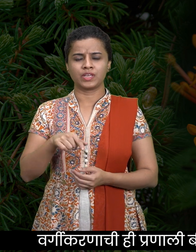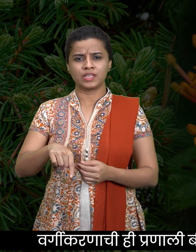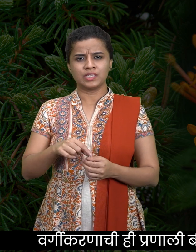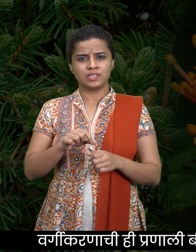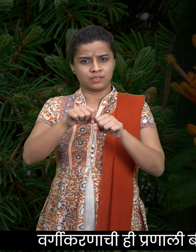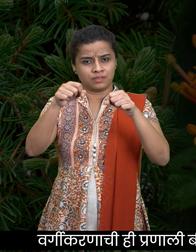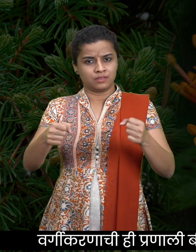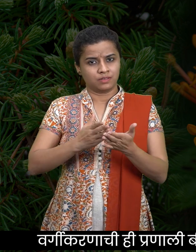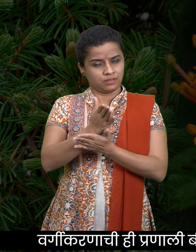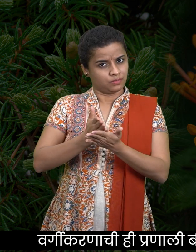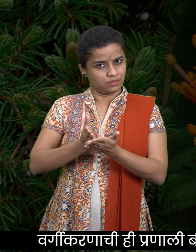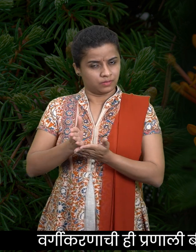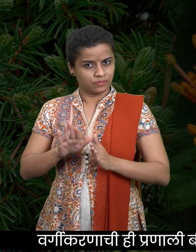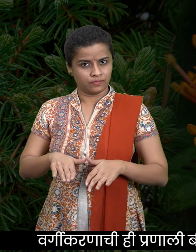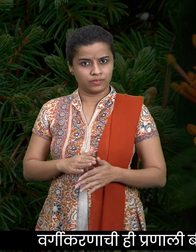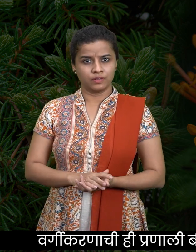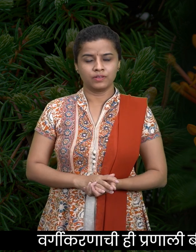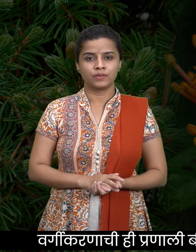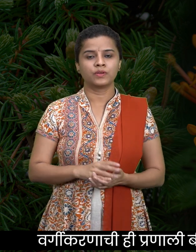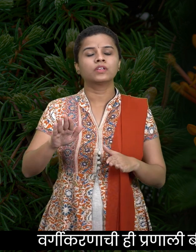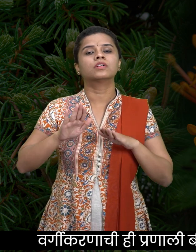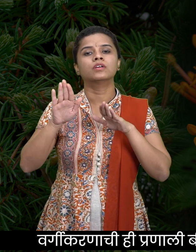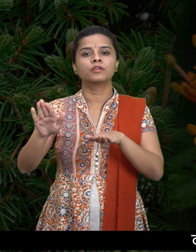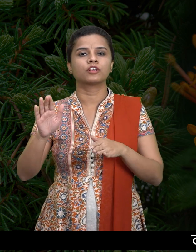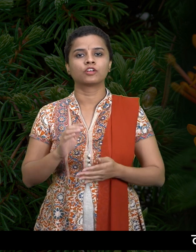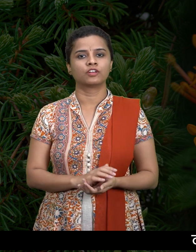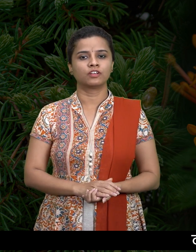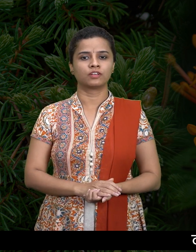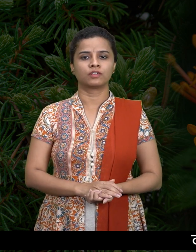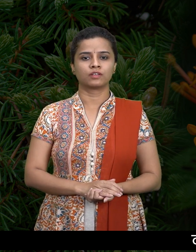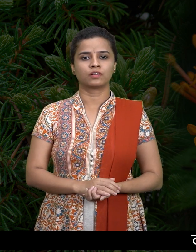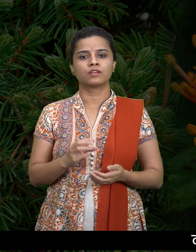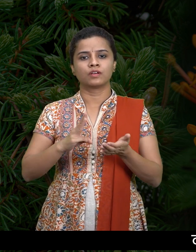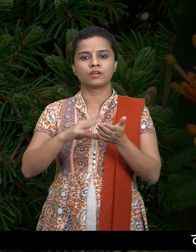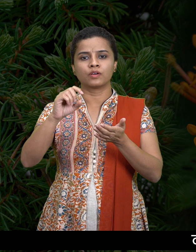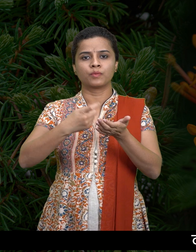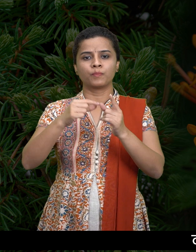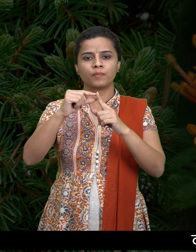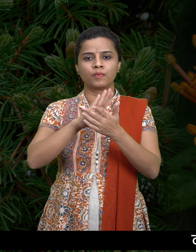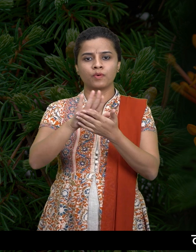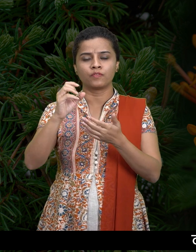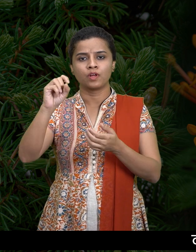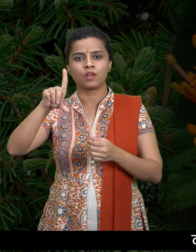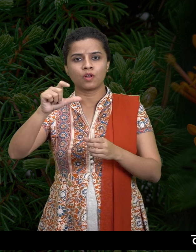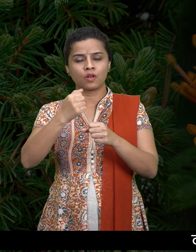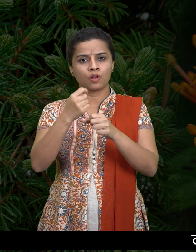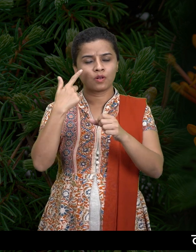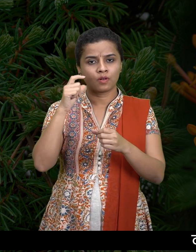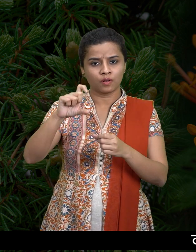वर्गीकरणाची ही प्रणाली बीजित वनस्पतींच्या रूपात्मक आणि पुनरुत्पादन वर्णावर आधारित आहे.